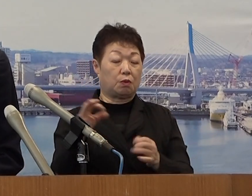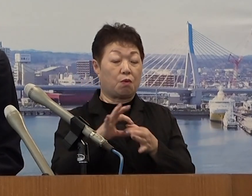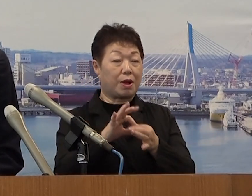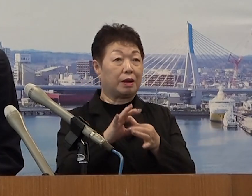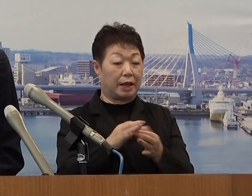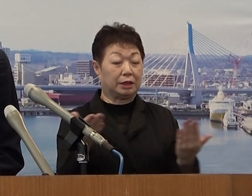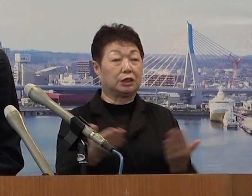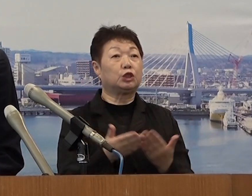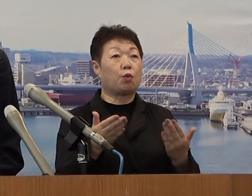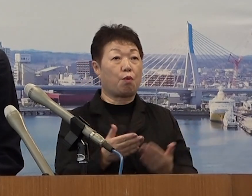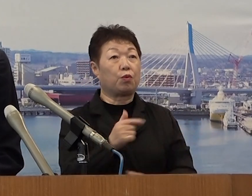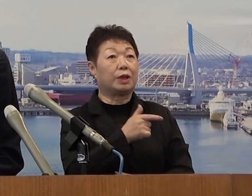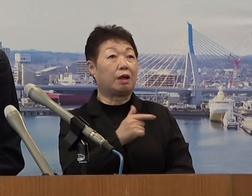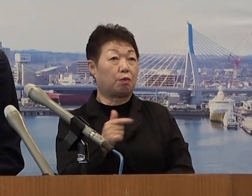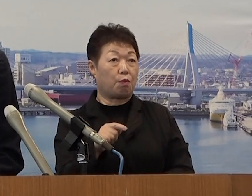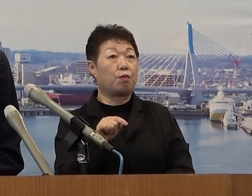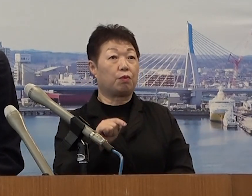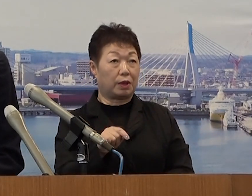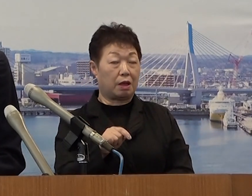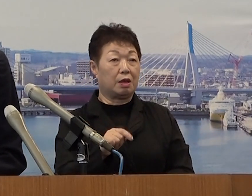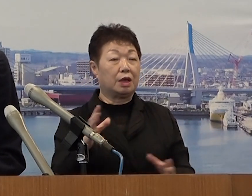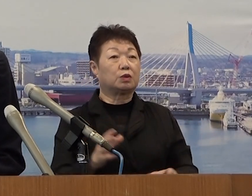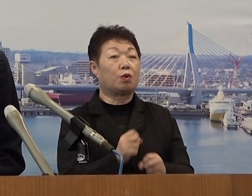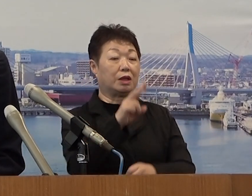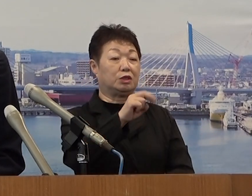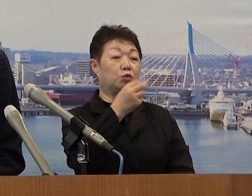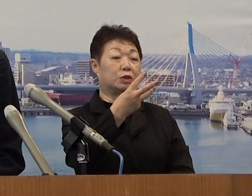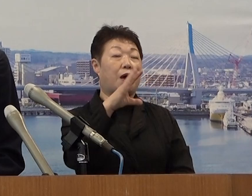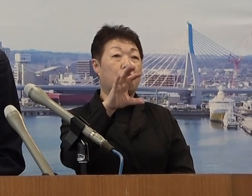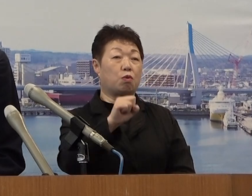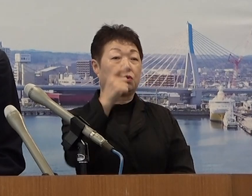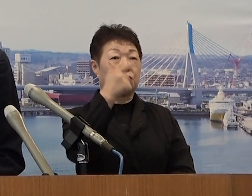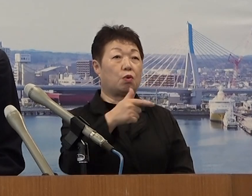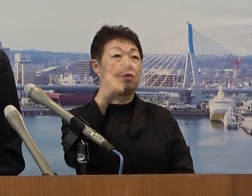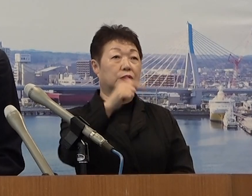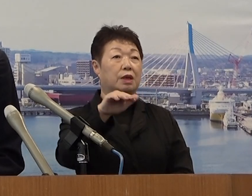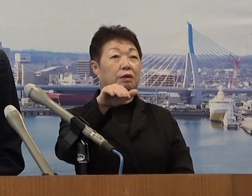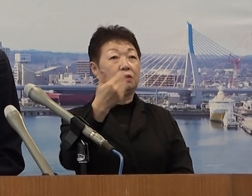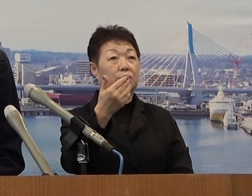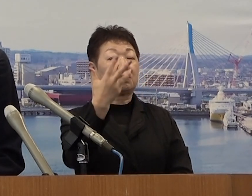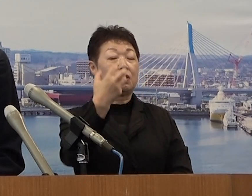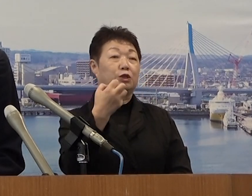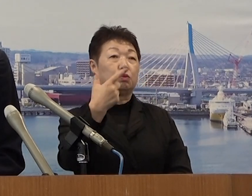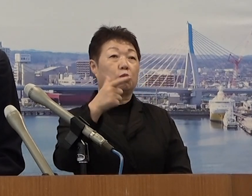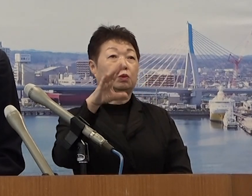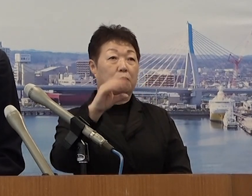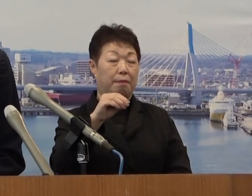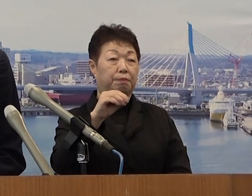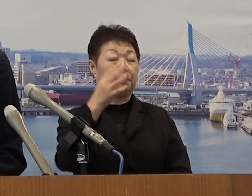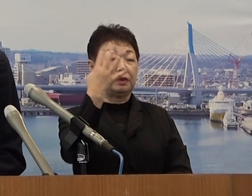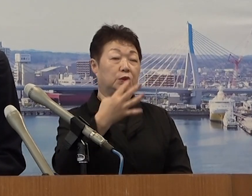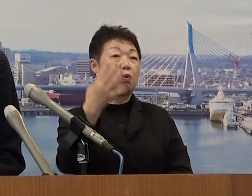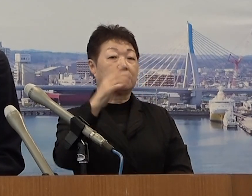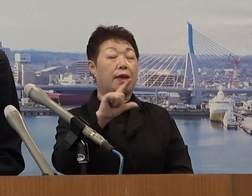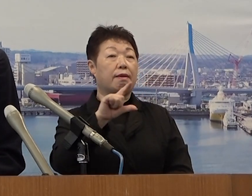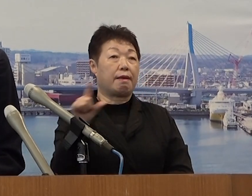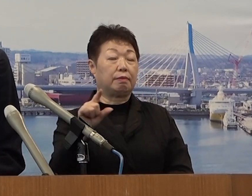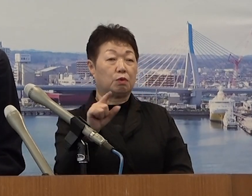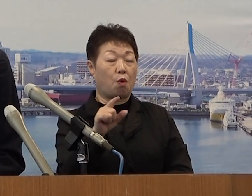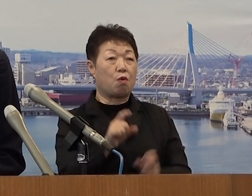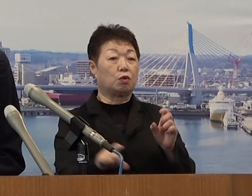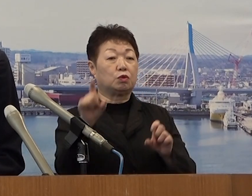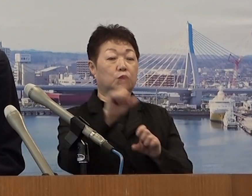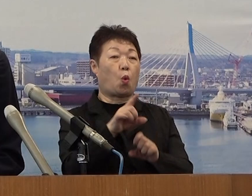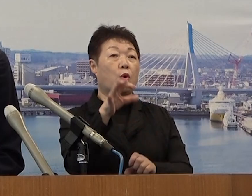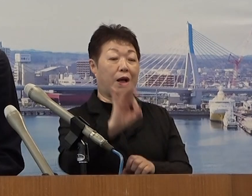などとして総額23億6986万4000円の増額補